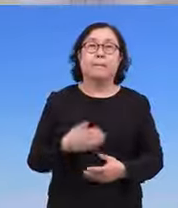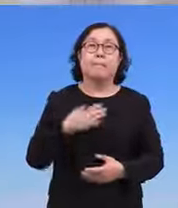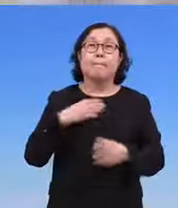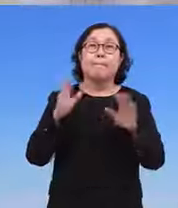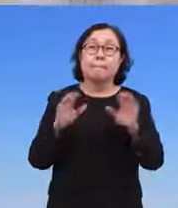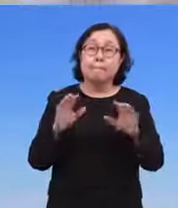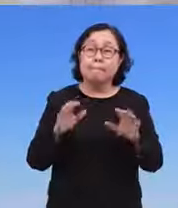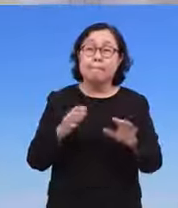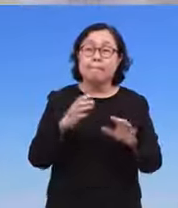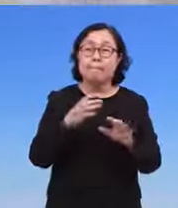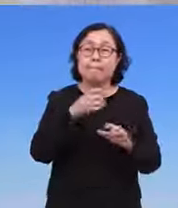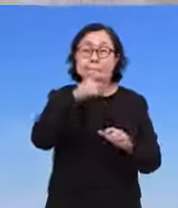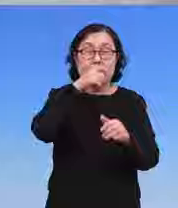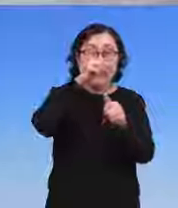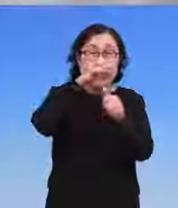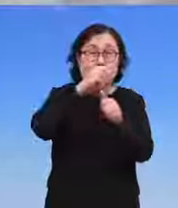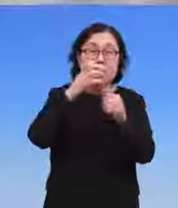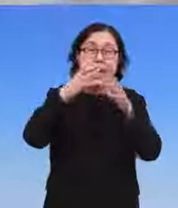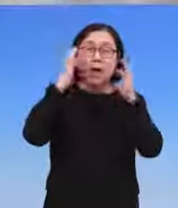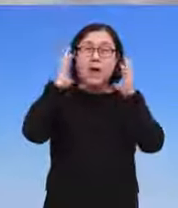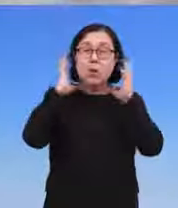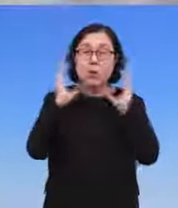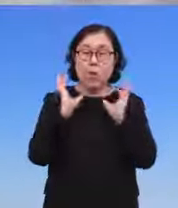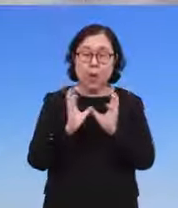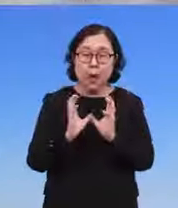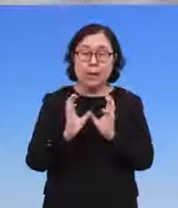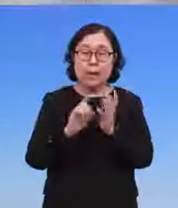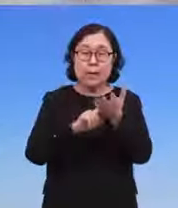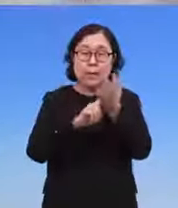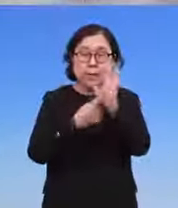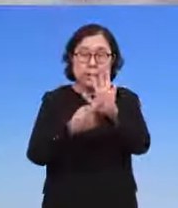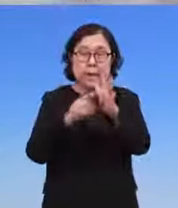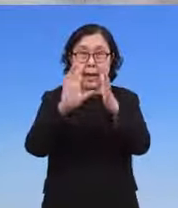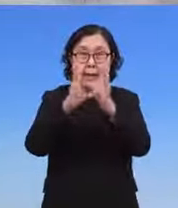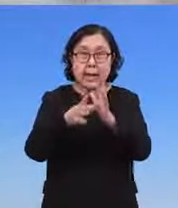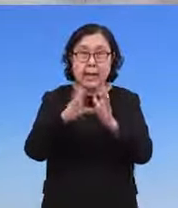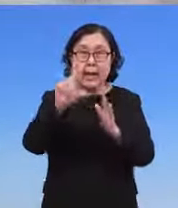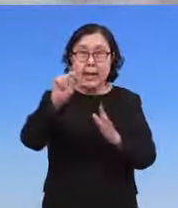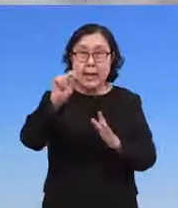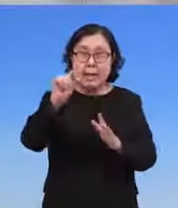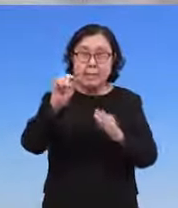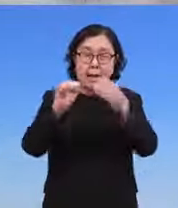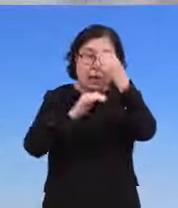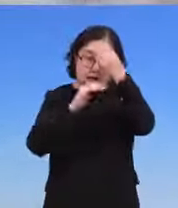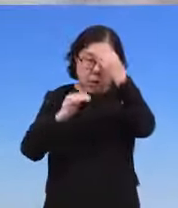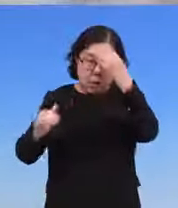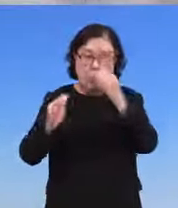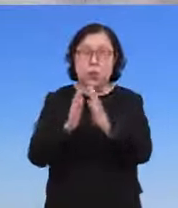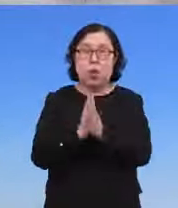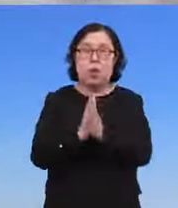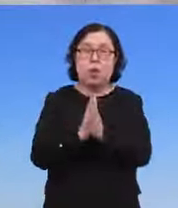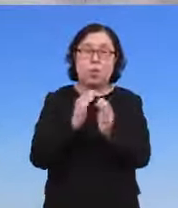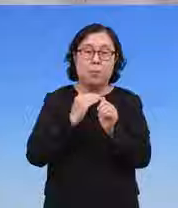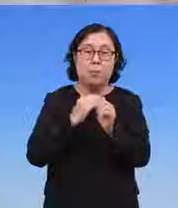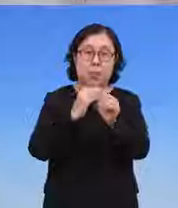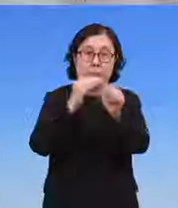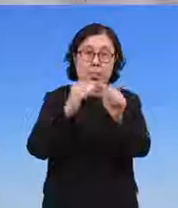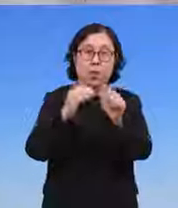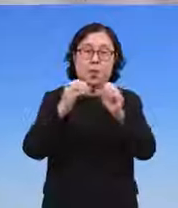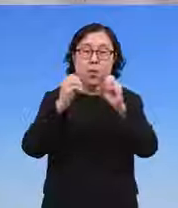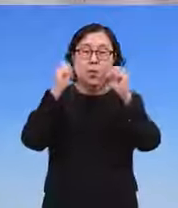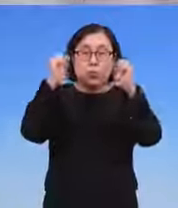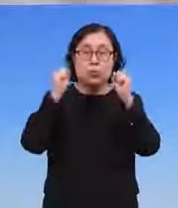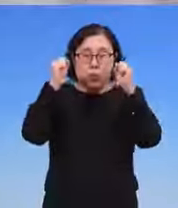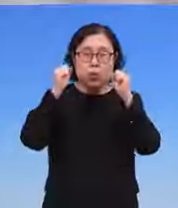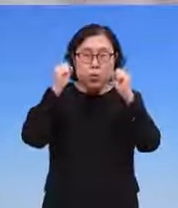제가 오늘 왜 세례 요한, 마가복음에서 세례 요한이 등장할 때 일만수도 파송 운동의 방향성을 내가